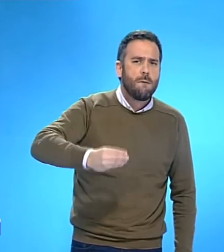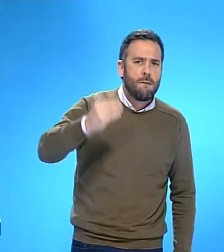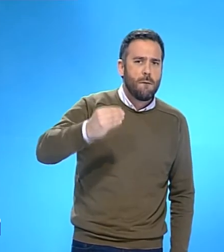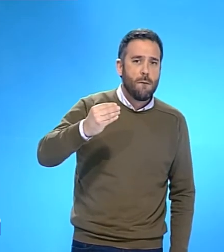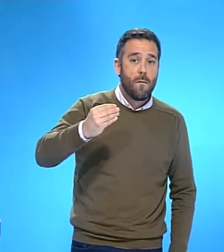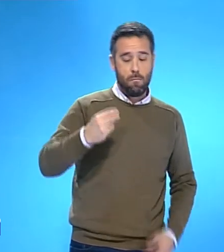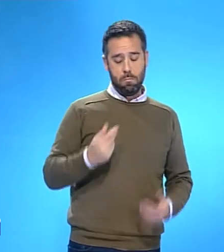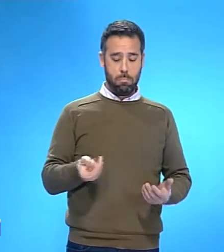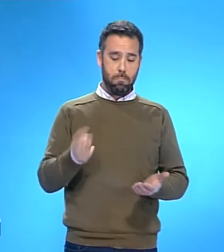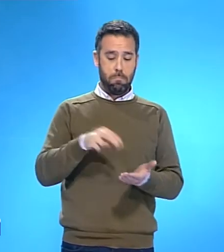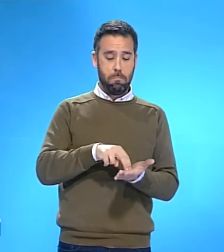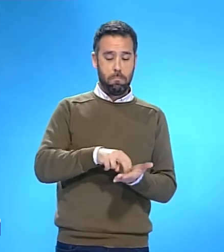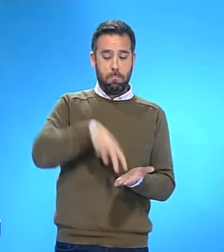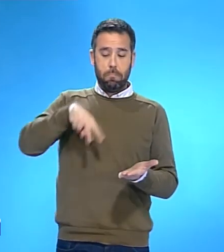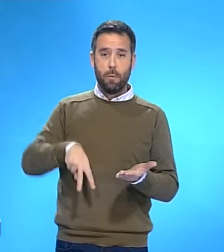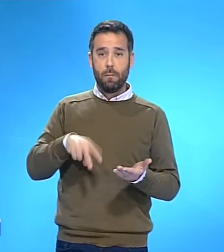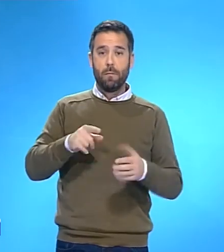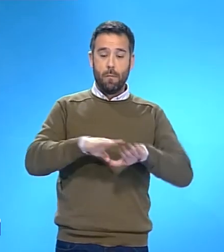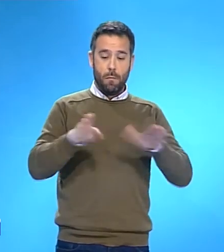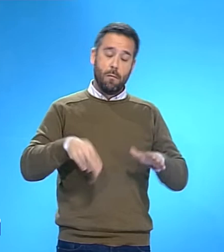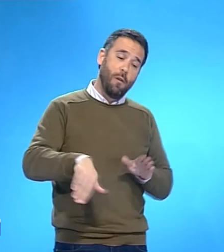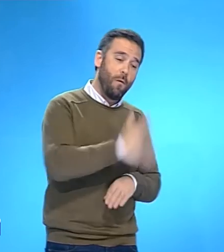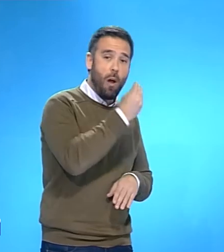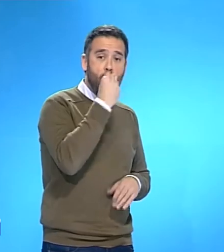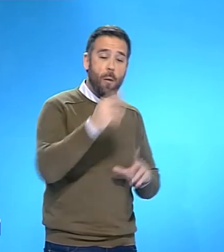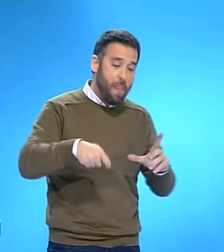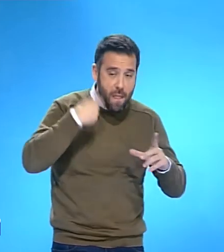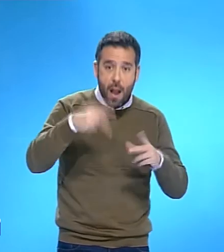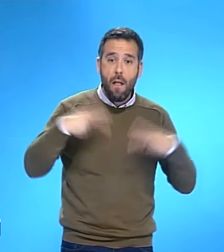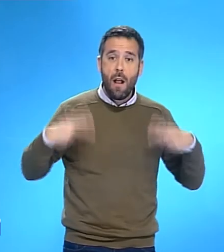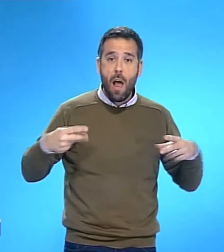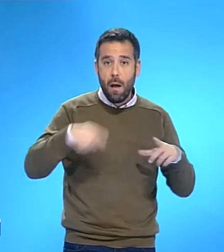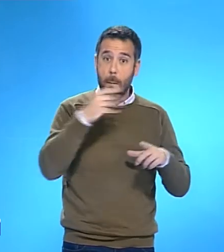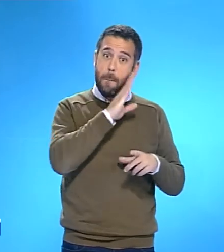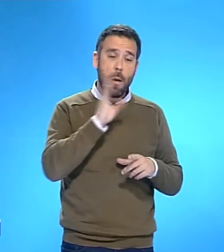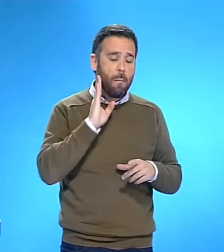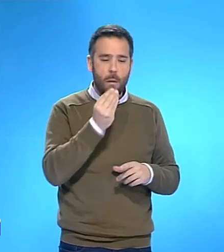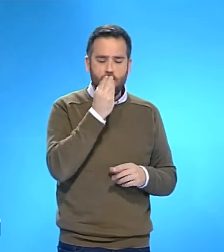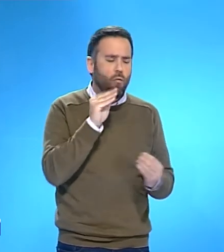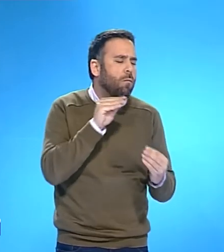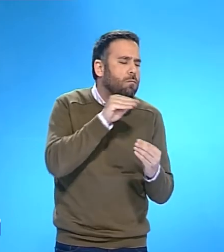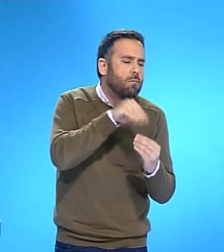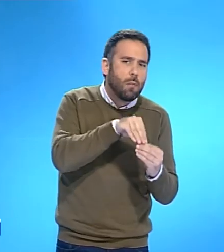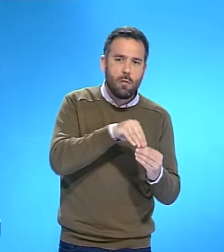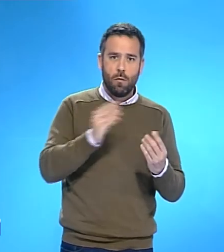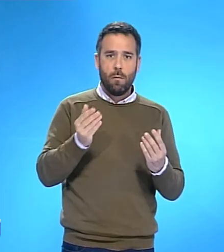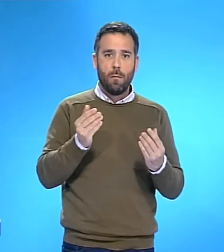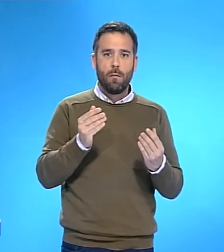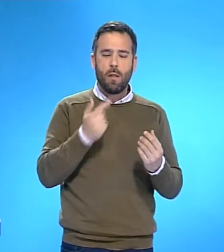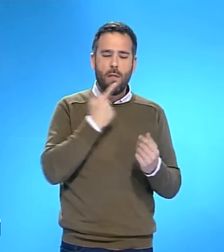comidas riquísimas. Se levantó de su mesa de estudio y se fue a cenar. Su madre le dio